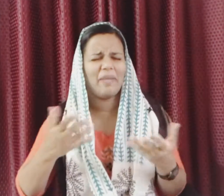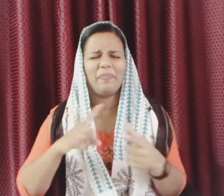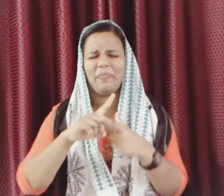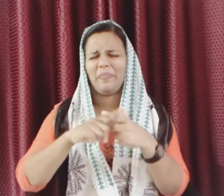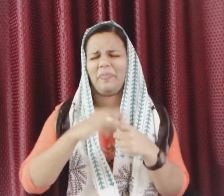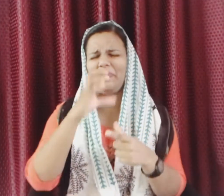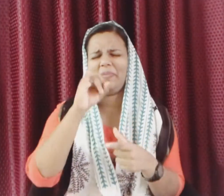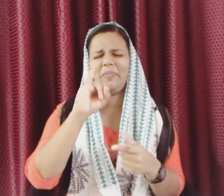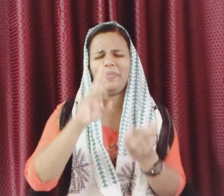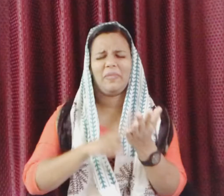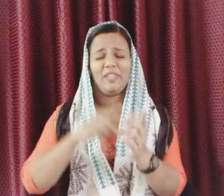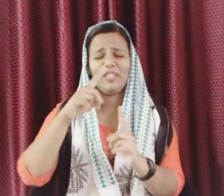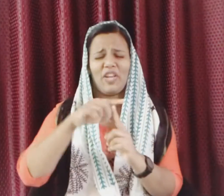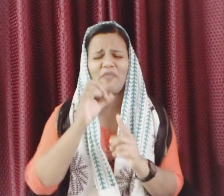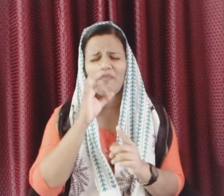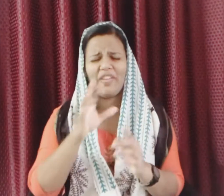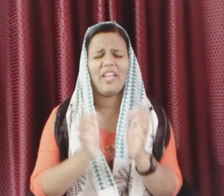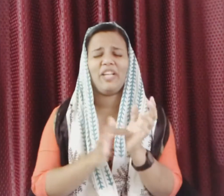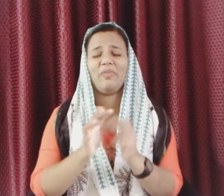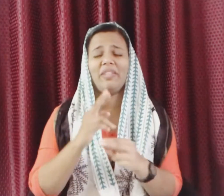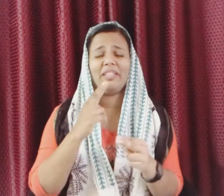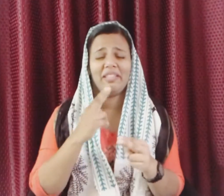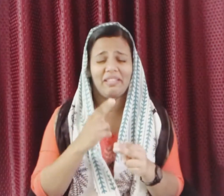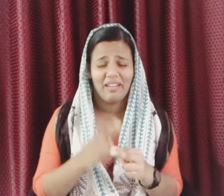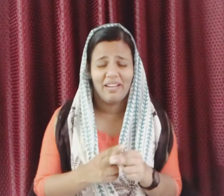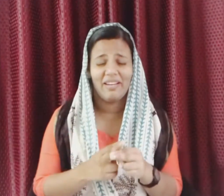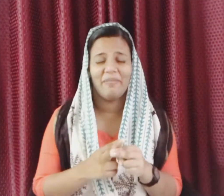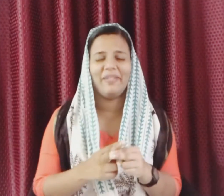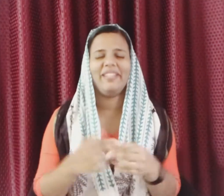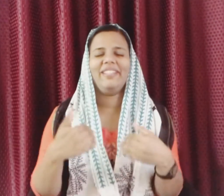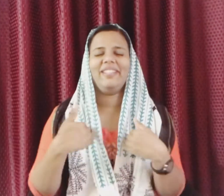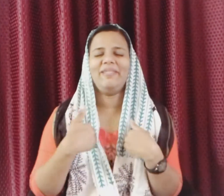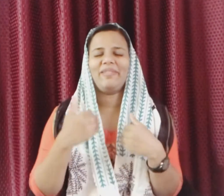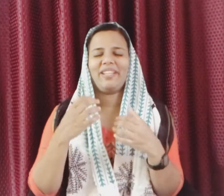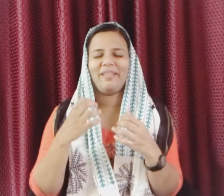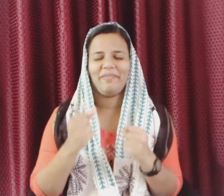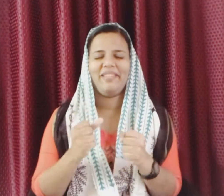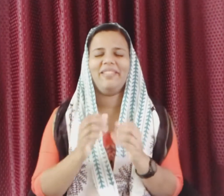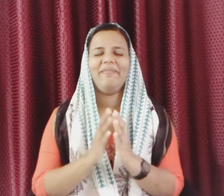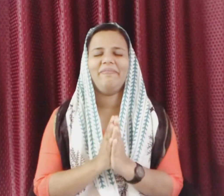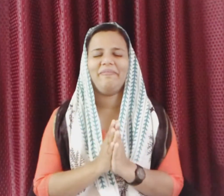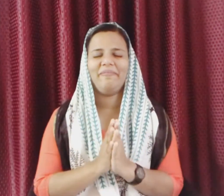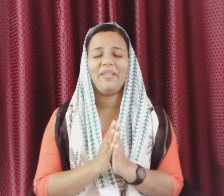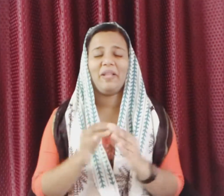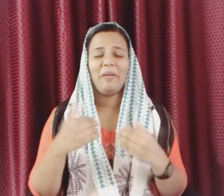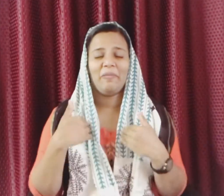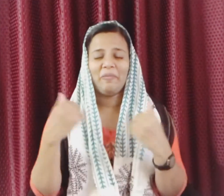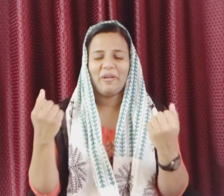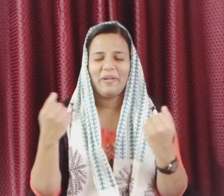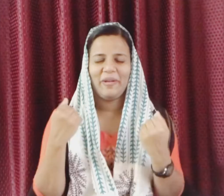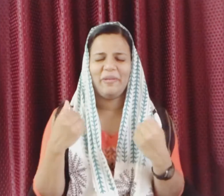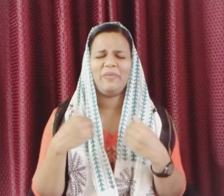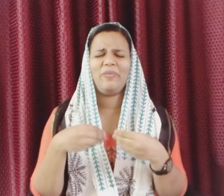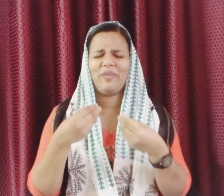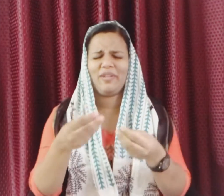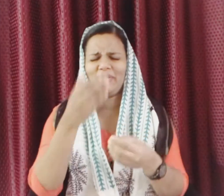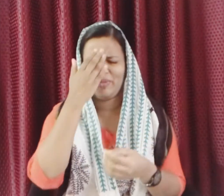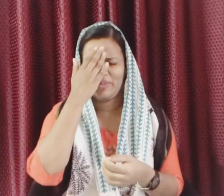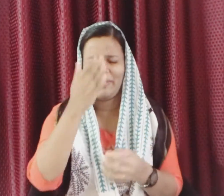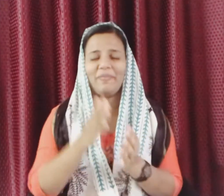അങ്ങനെയുള്ള എല്ലാ ജോയിൻറ്റ് പെയിനുകളും സ്വർഗത്തിലും ഭൂമിക്കുന്നതിനായി യേശു ക്രിസ്തുവിൻ്റെ നാമത്തിൽ സൗഖ്യമാകട്ടെ, പൂർണ്ണ ആരോഗ്യം വരട്ടെ എന്ന് പ്രാർത്ഥിക്കുന്നു.